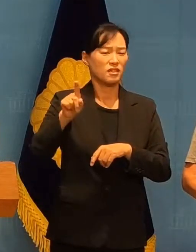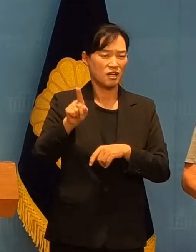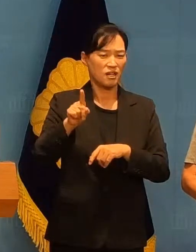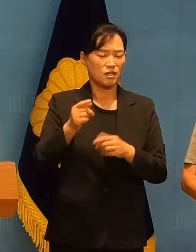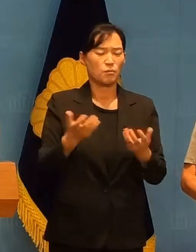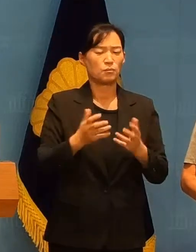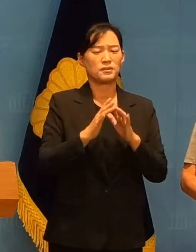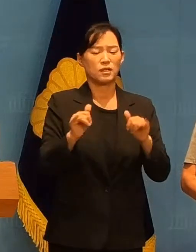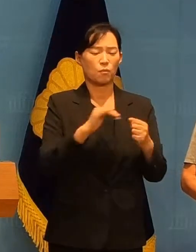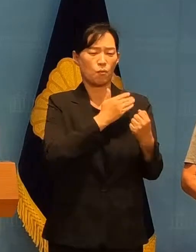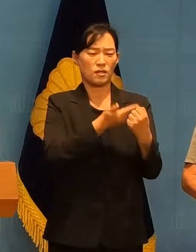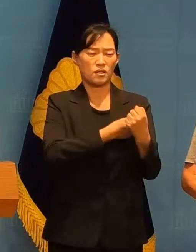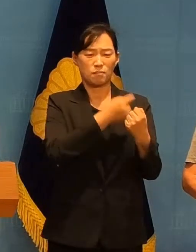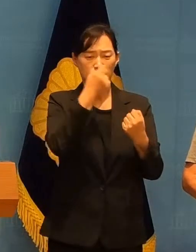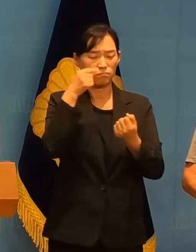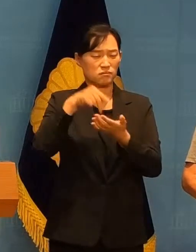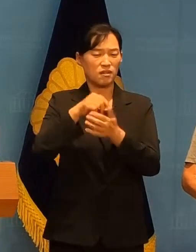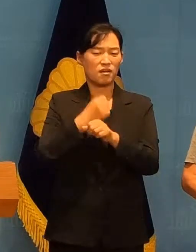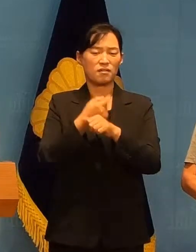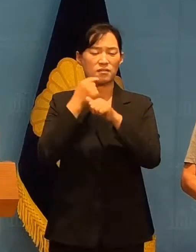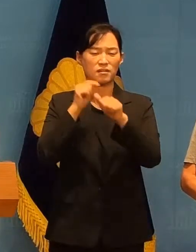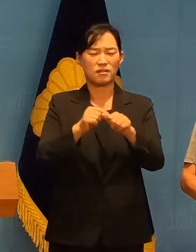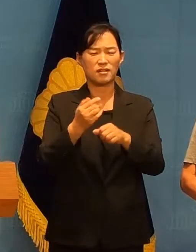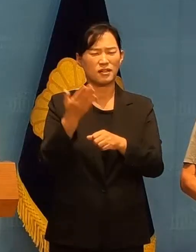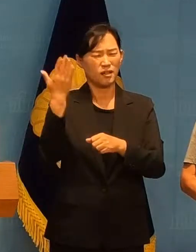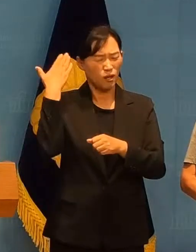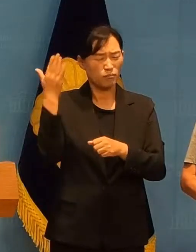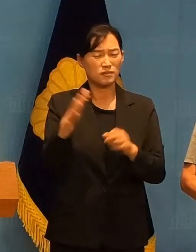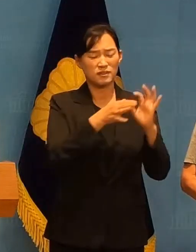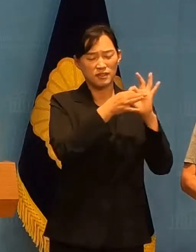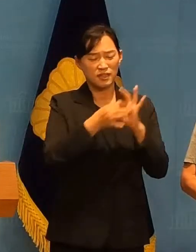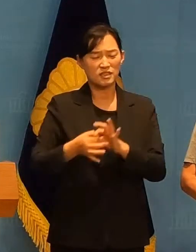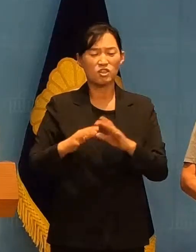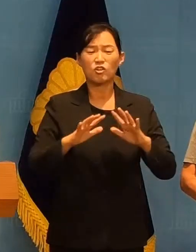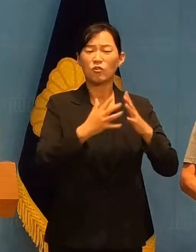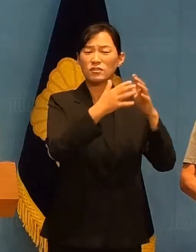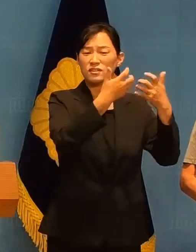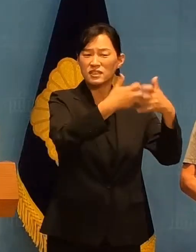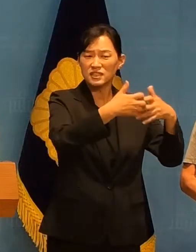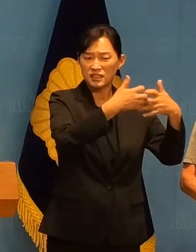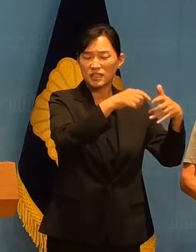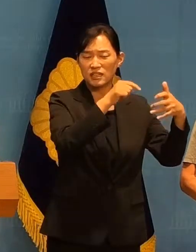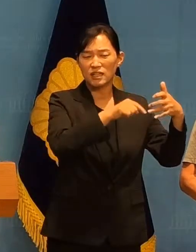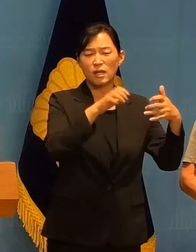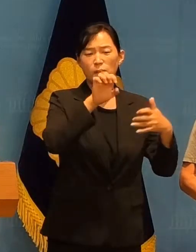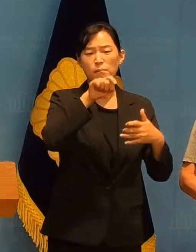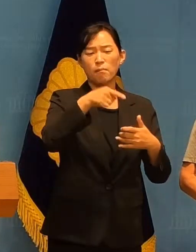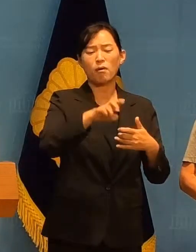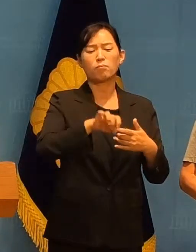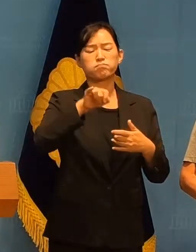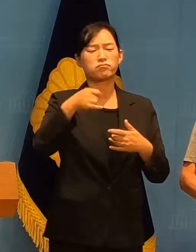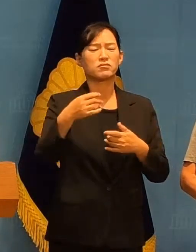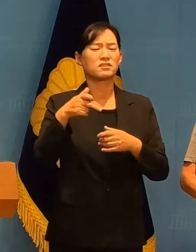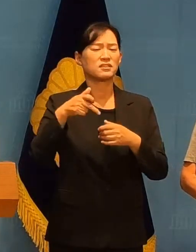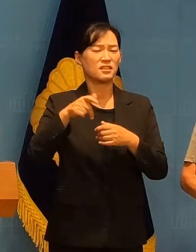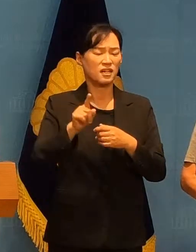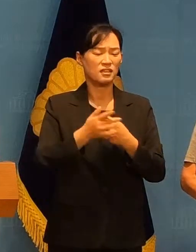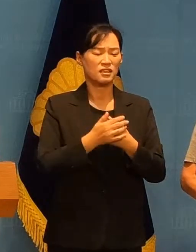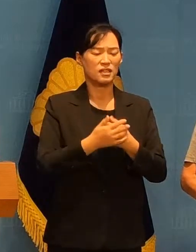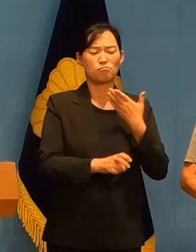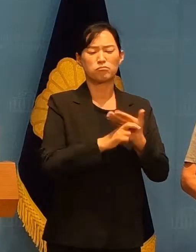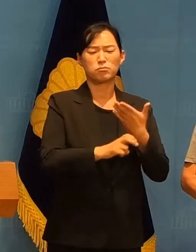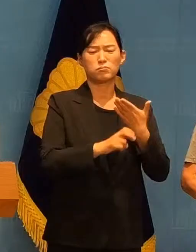보장하라. 수십 년 동안 저희 건설기계 펌프카 노동자들은 불법 다단계 하도급이라는 굴레